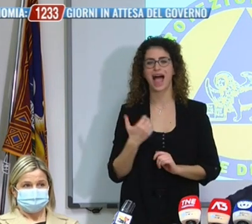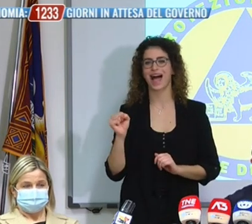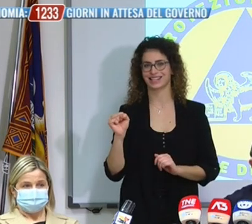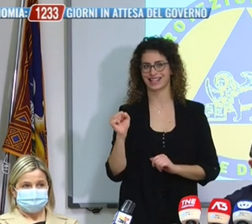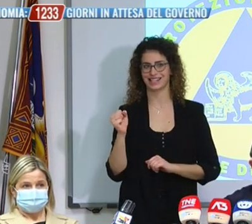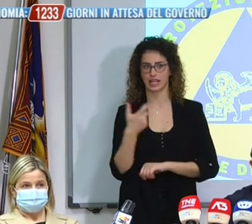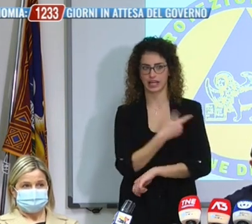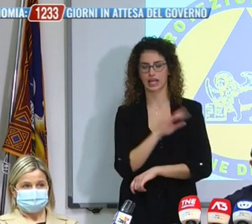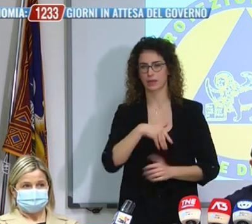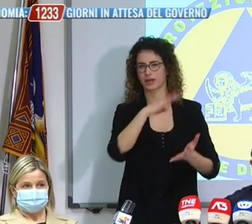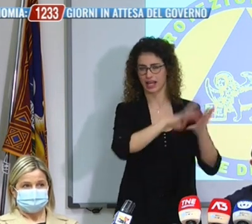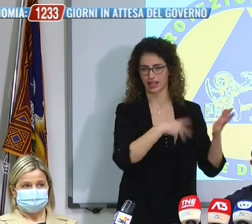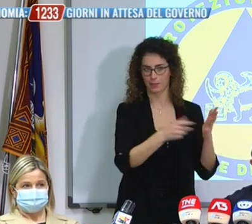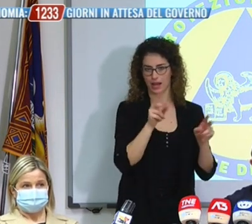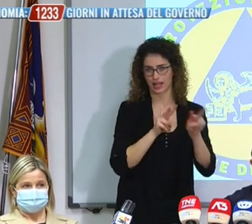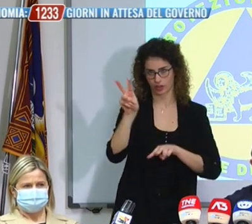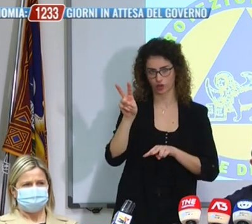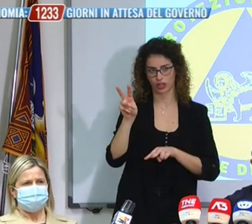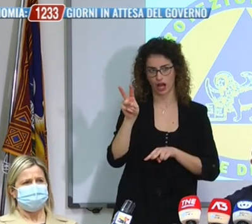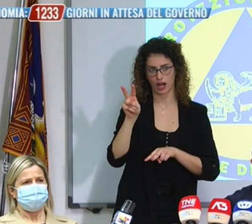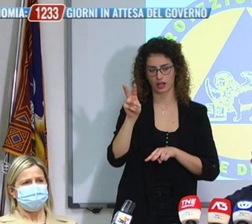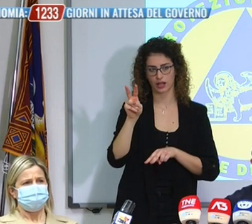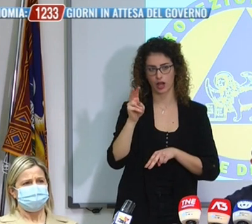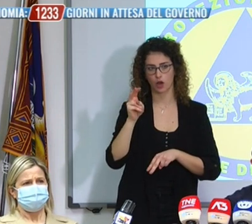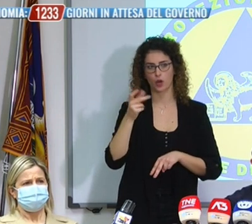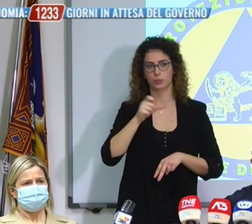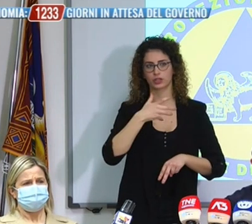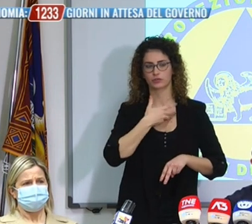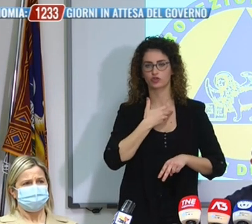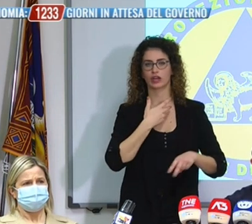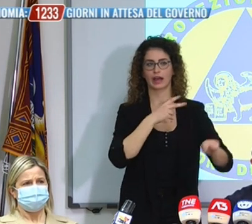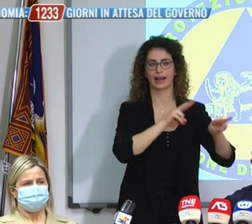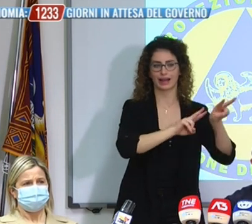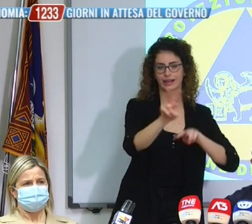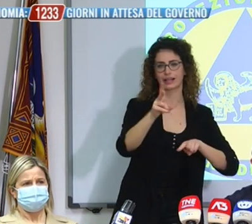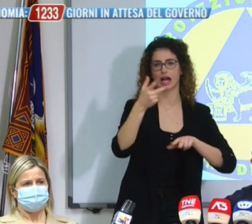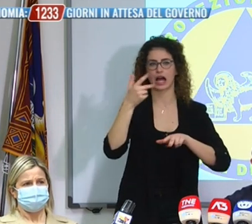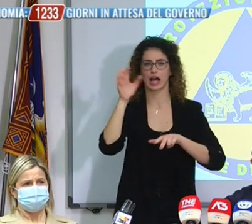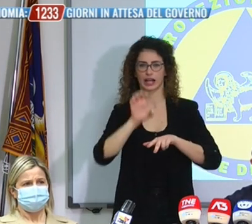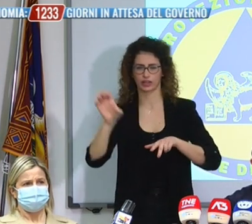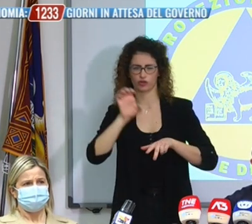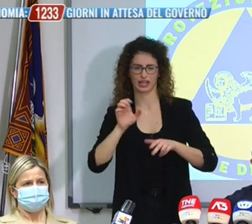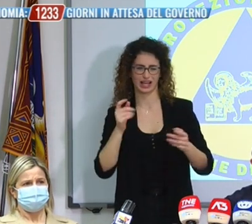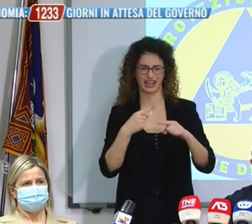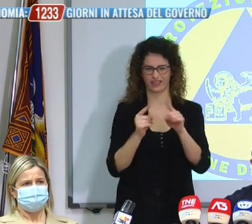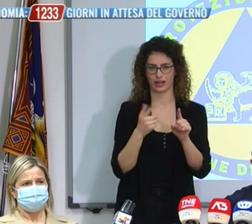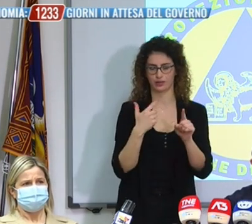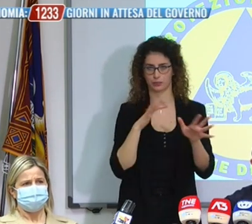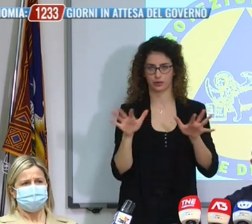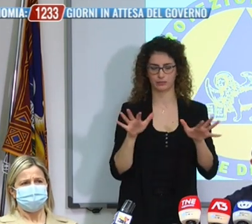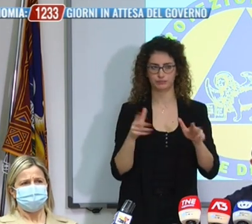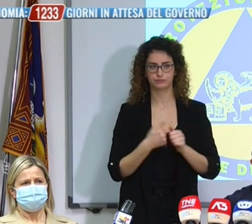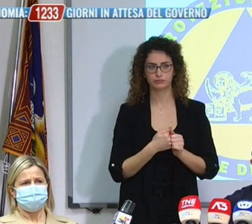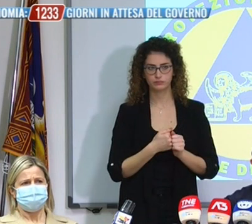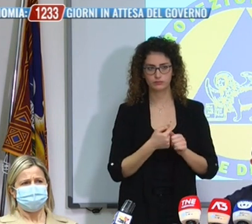AstraZeneca, sempre tabelle nazionali, perché poi abbiamo questa discrasia tra i dati nazionali e regionali, anche noi fatichiamo un po' a orientarci, che continuano a